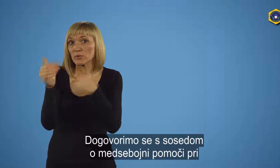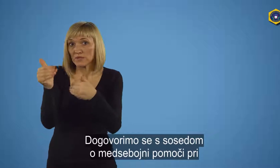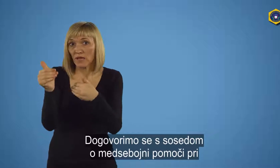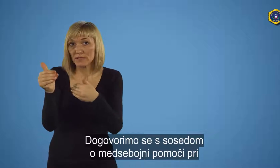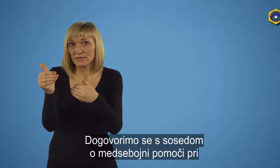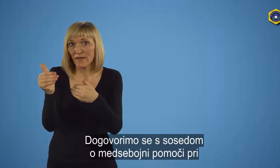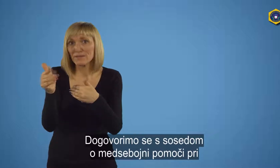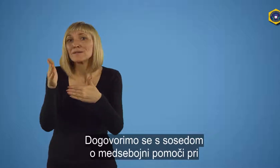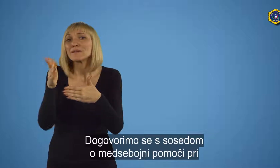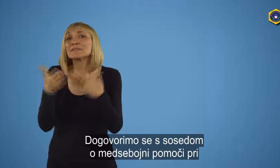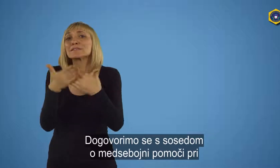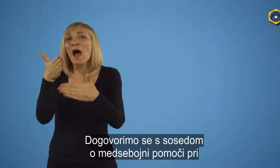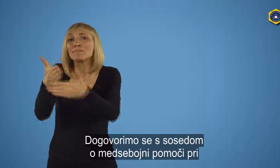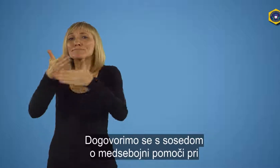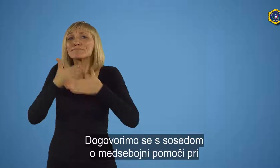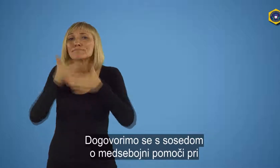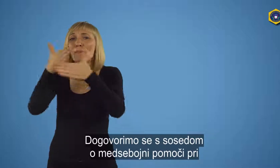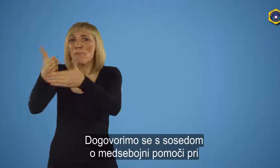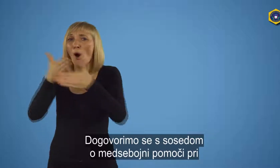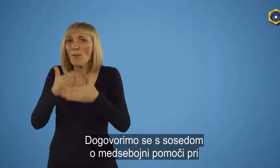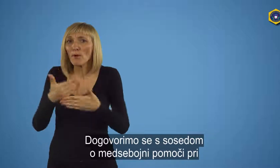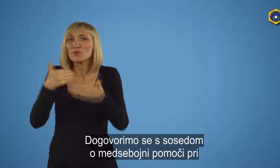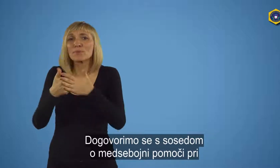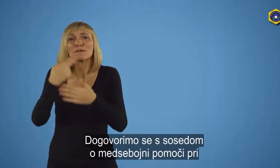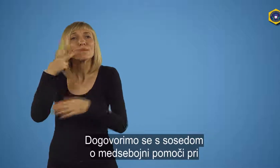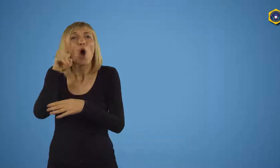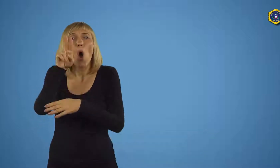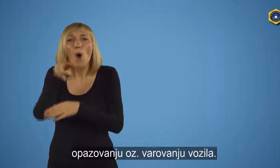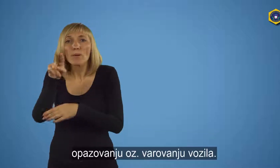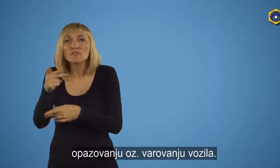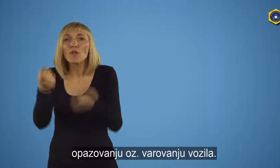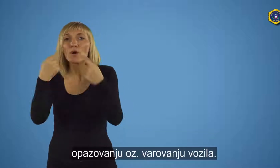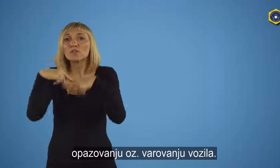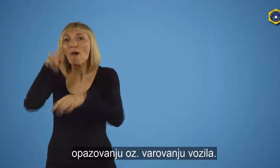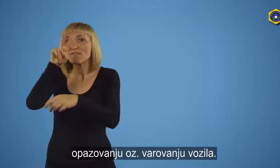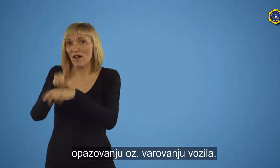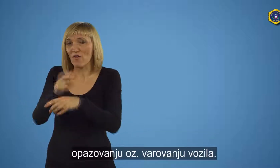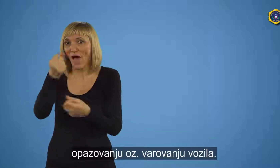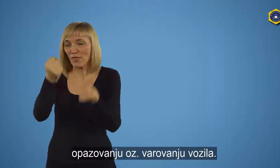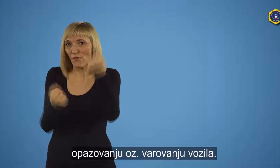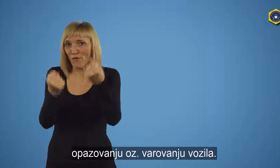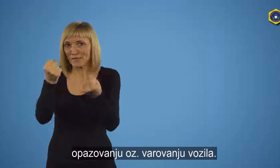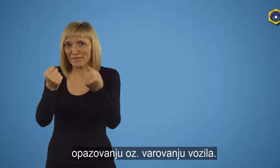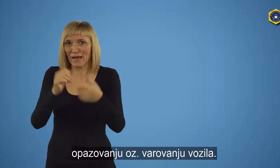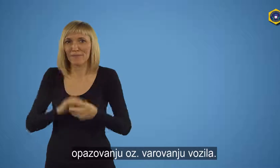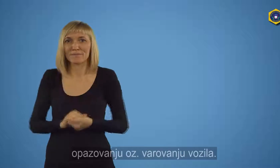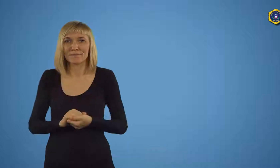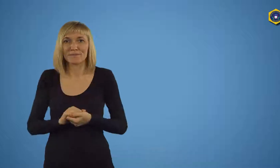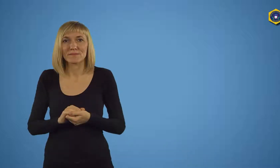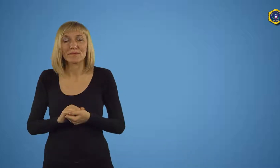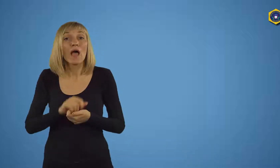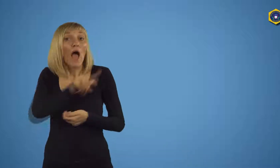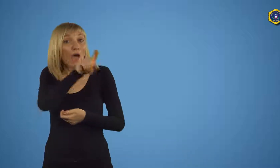Dogovorimo se s sosedom o medsebojni pomoči pri opazovanju oziroma varovanju vozila.